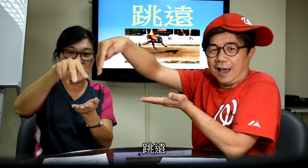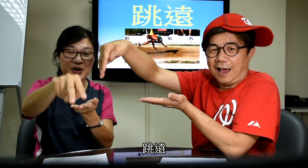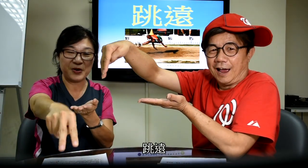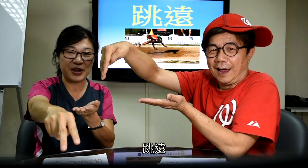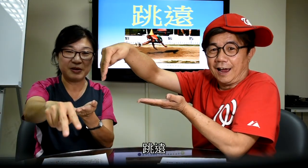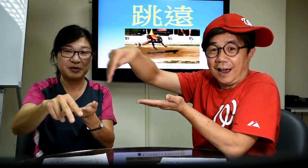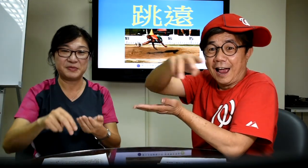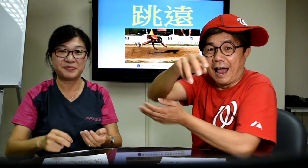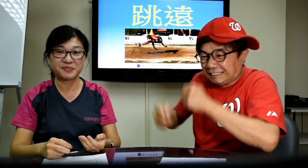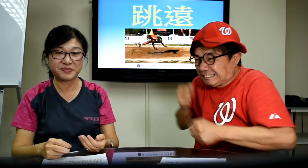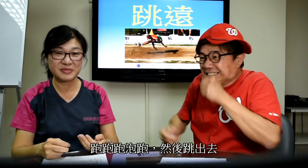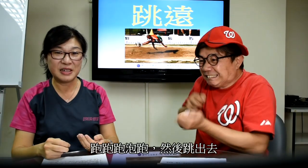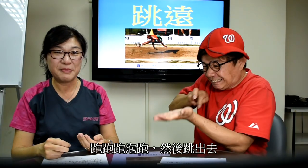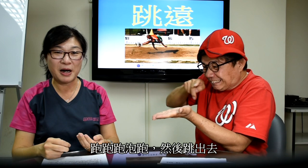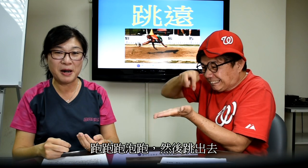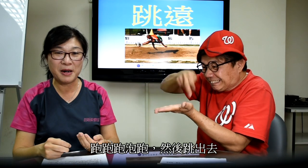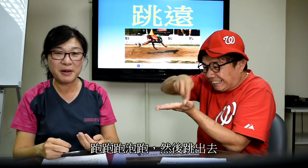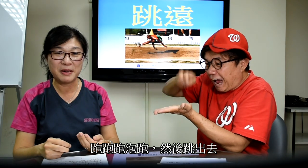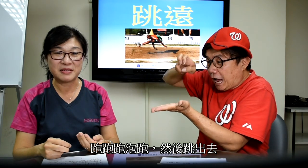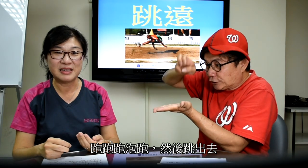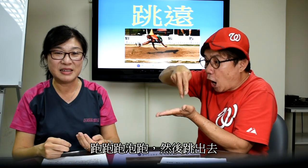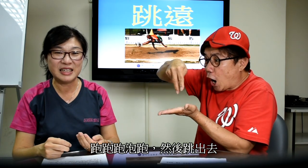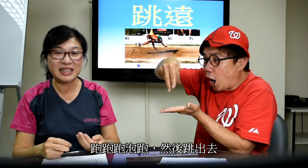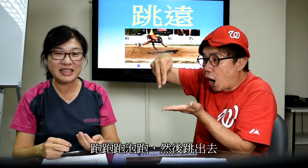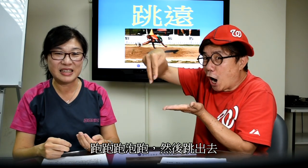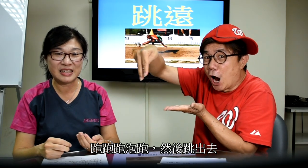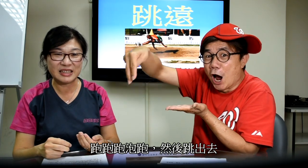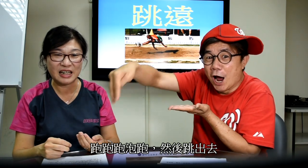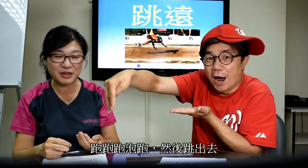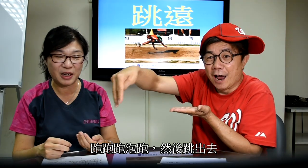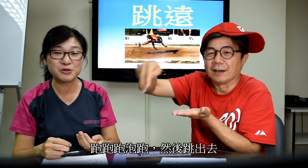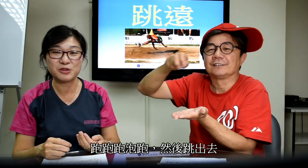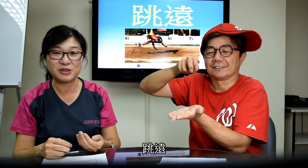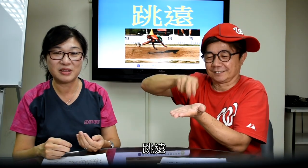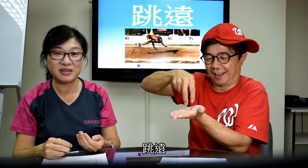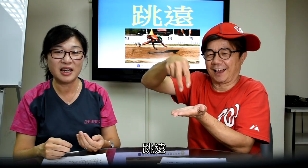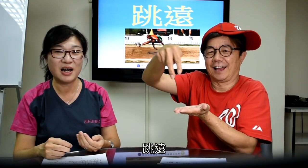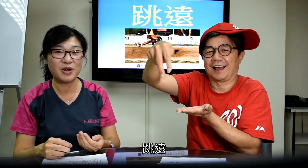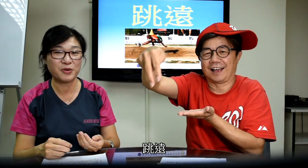跳远，跑跑跑跑跑，一，然后跳出去，跳远。